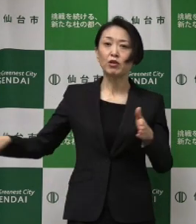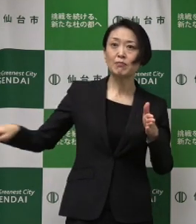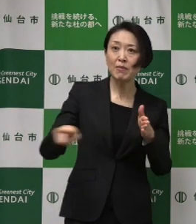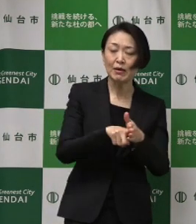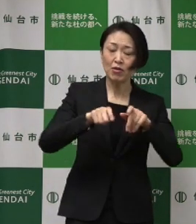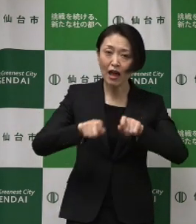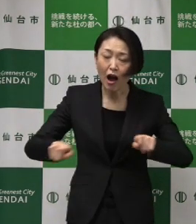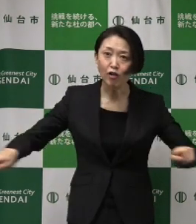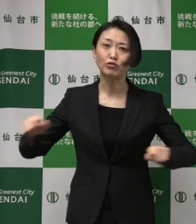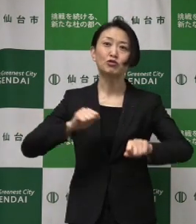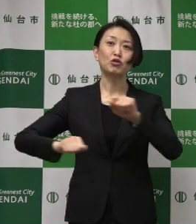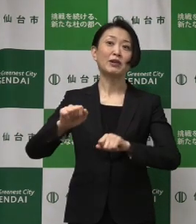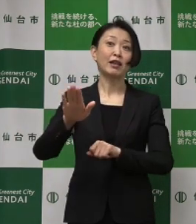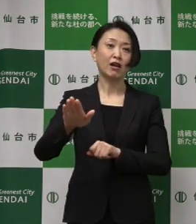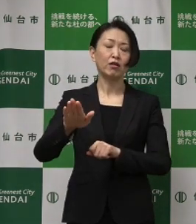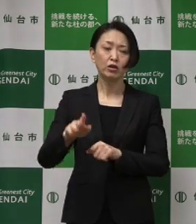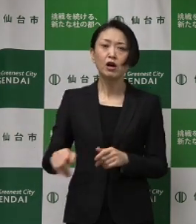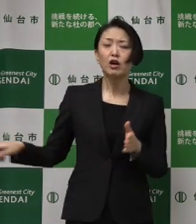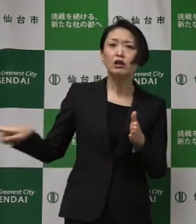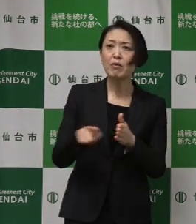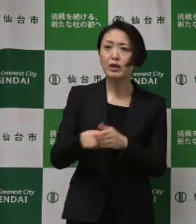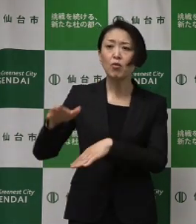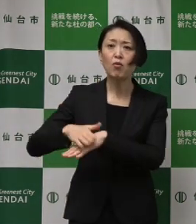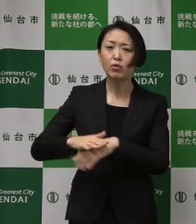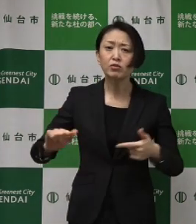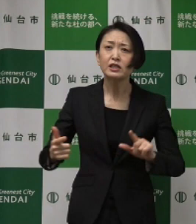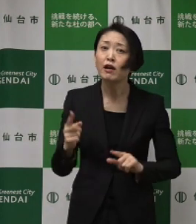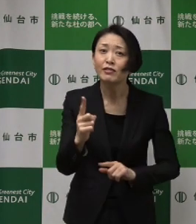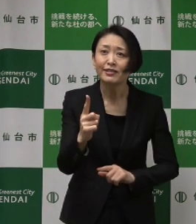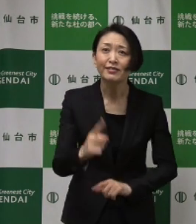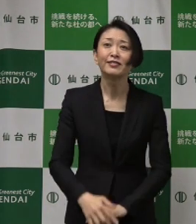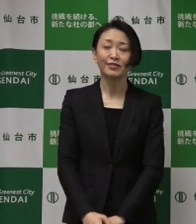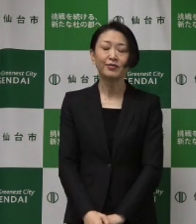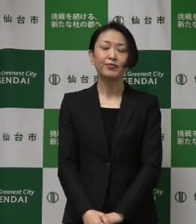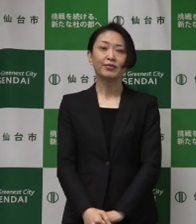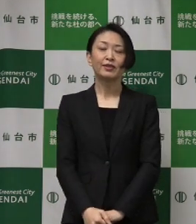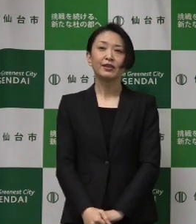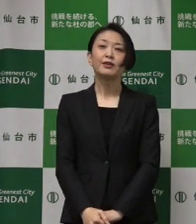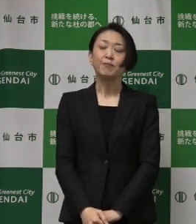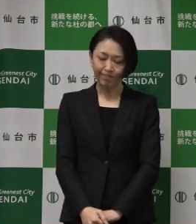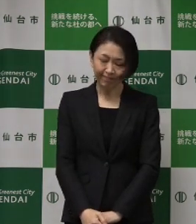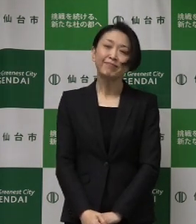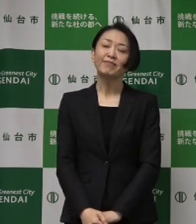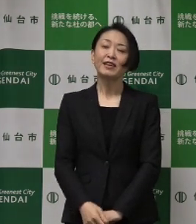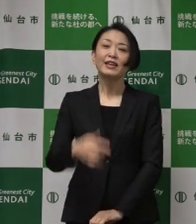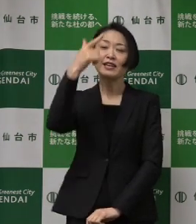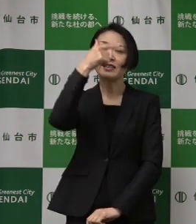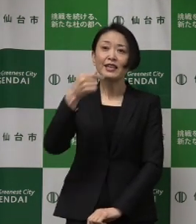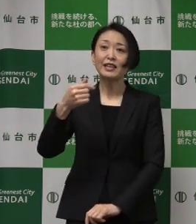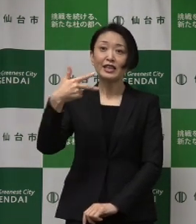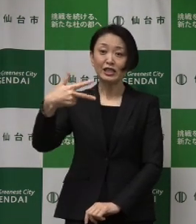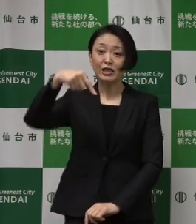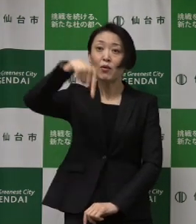組みとどのあたりが違うのかっていうご説明いただけますか。 そうですよね。仙台は市民共同の町